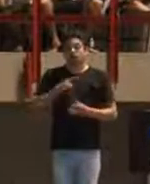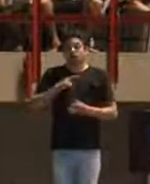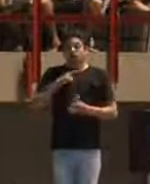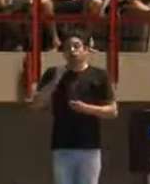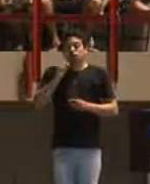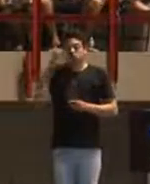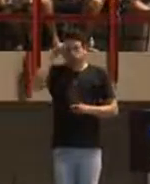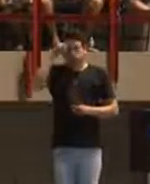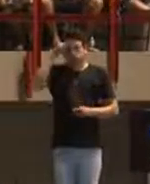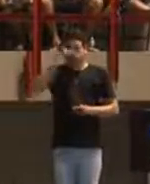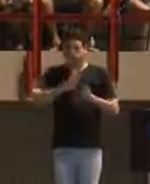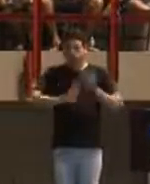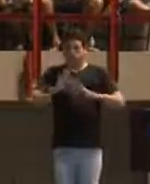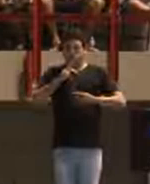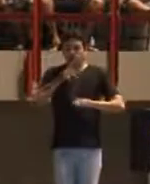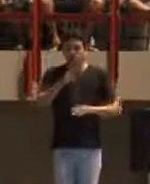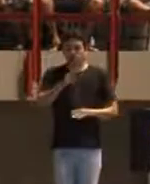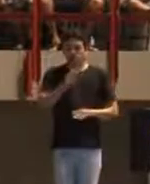o quê?